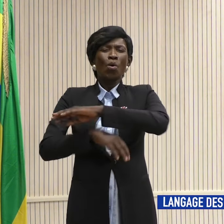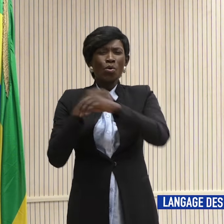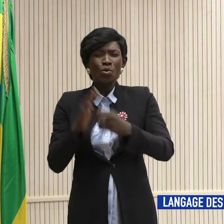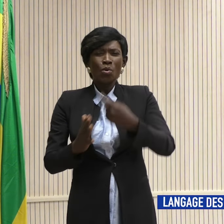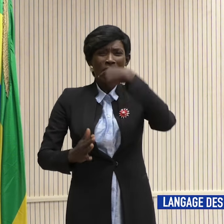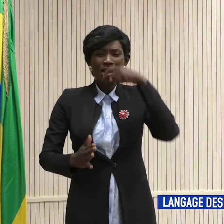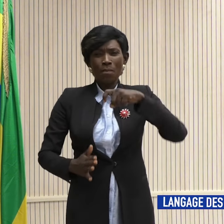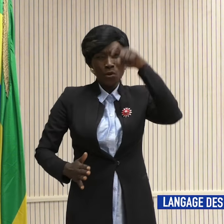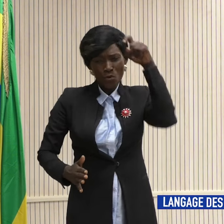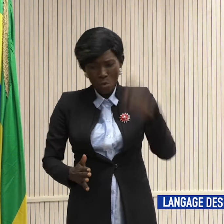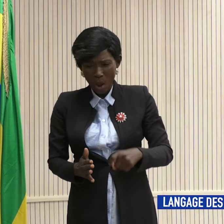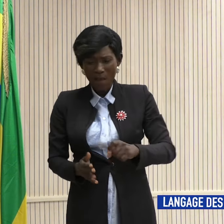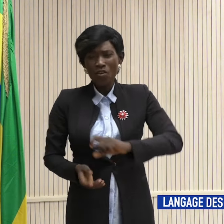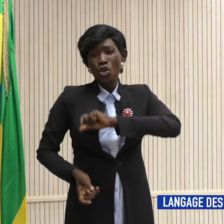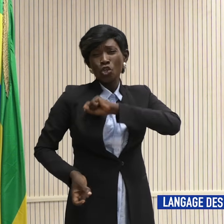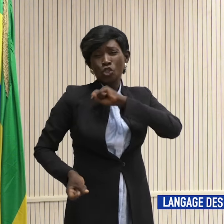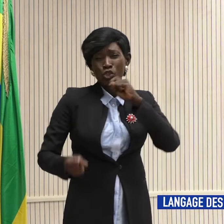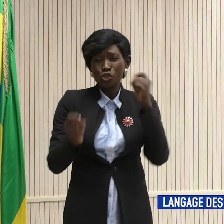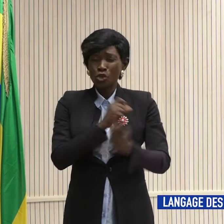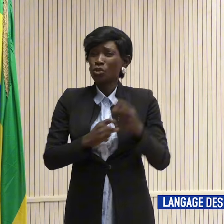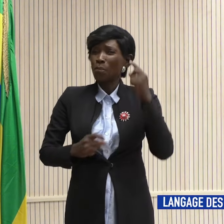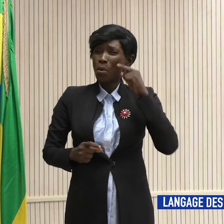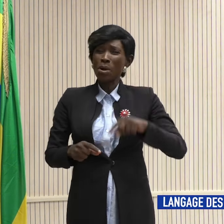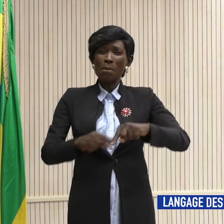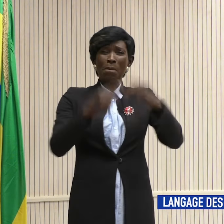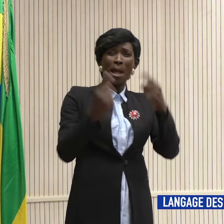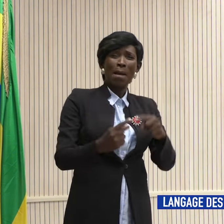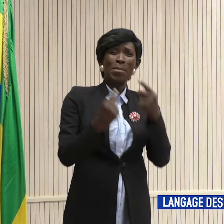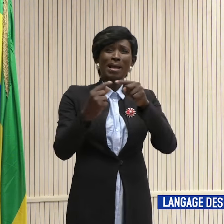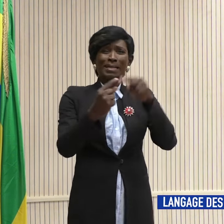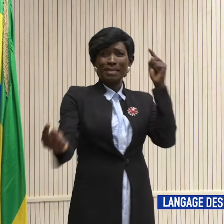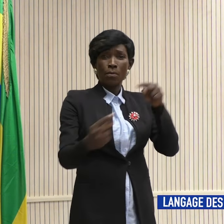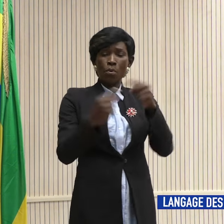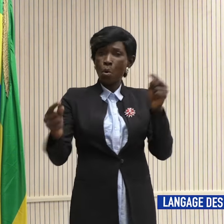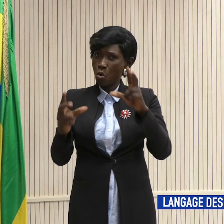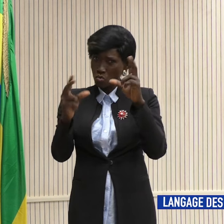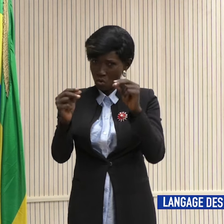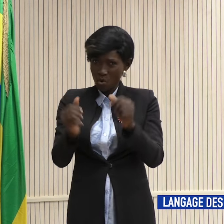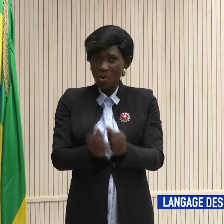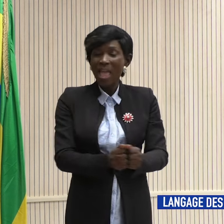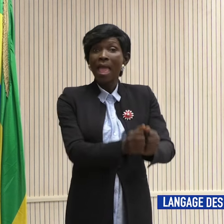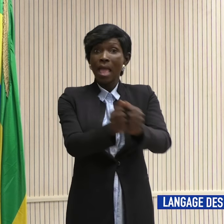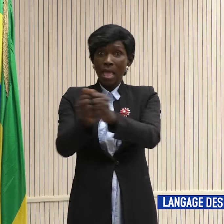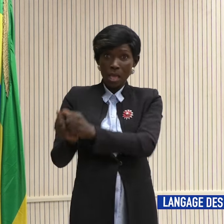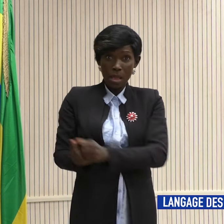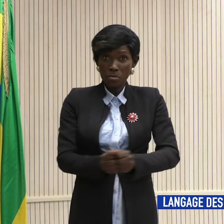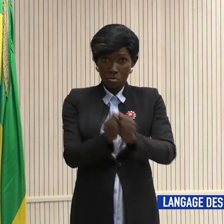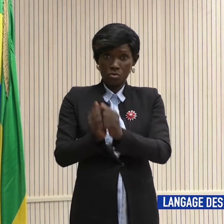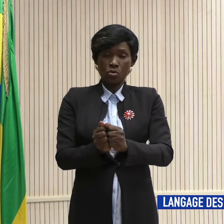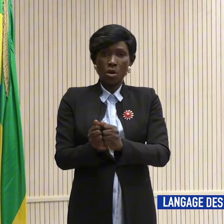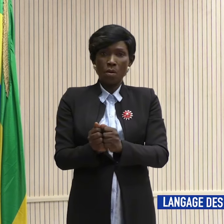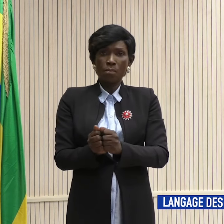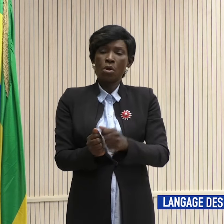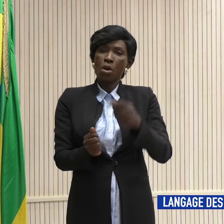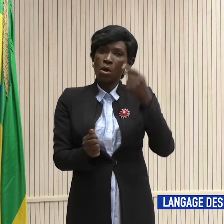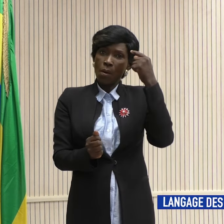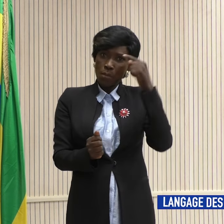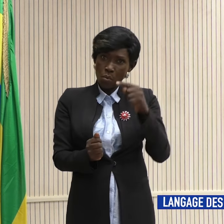transcender leur clivage ethno-linguistique politico-rigieux et socio-ulturel au seul